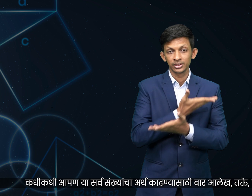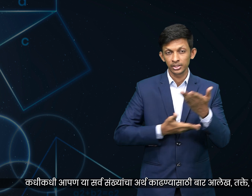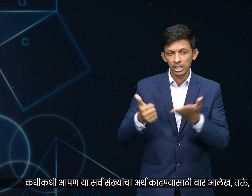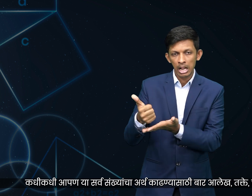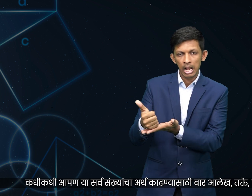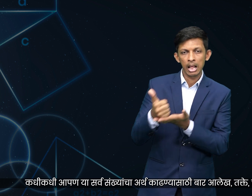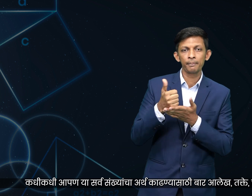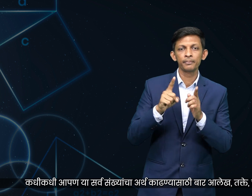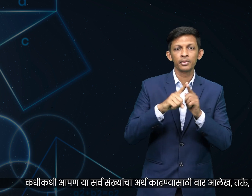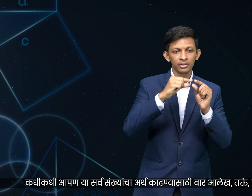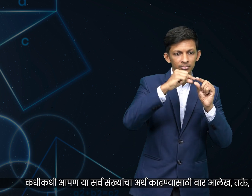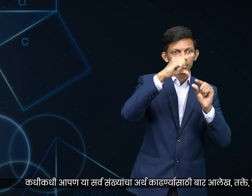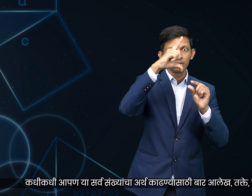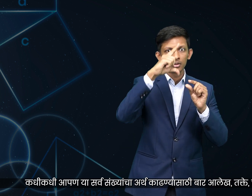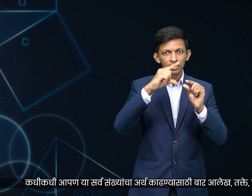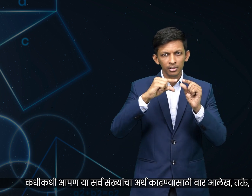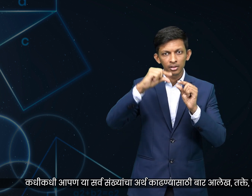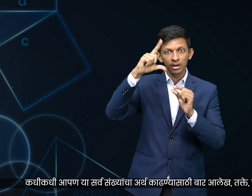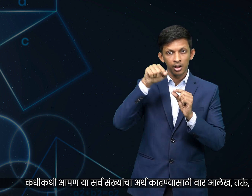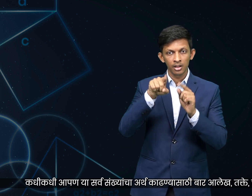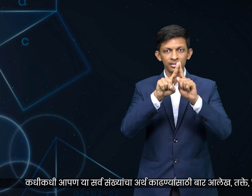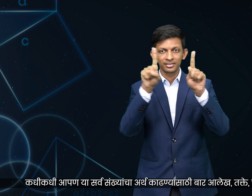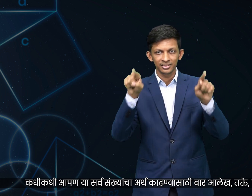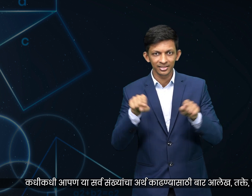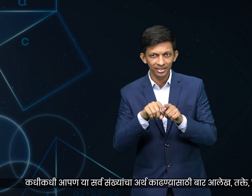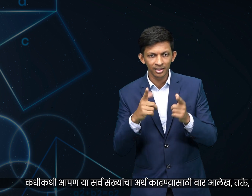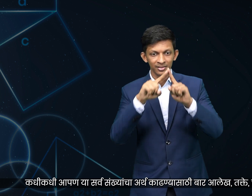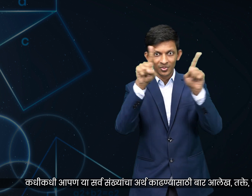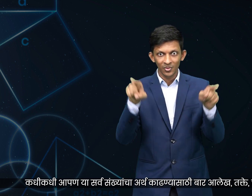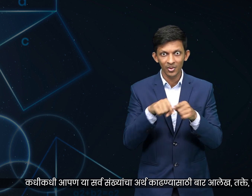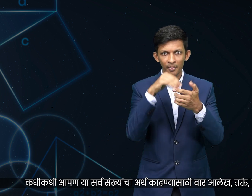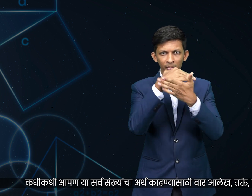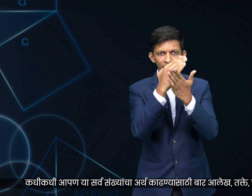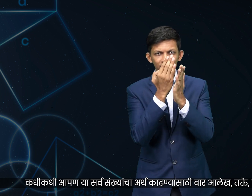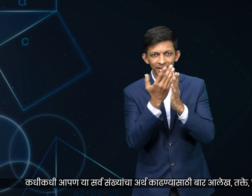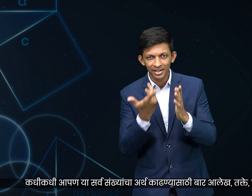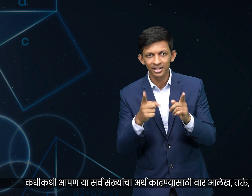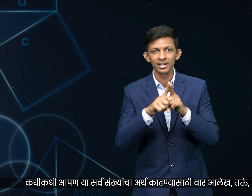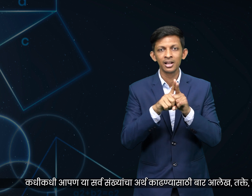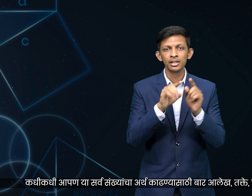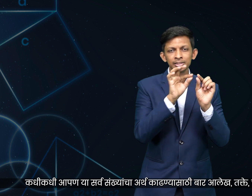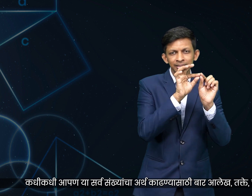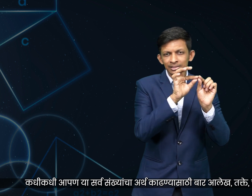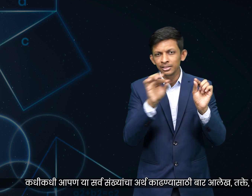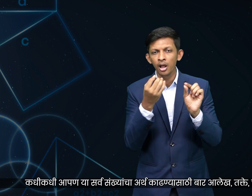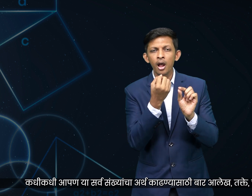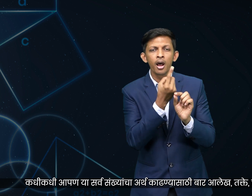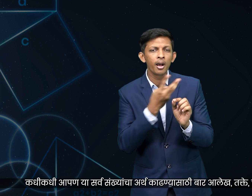आपण या सर्व संख्यांचा अर्थ काढण्यासाठी बार, आलेख, तक्ते, चार्ट इत्यादींची मदत घेतो.